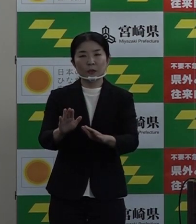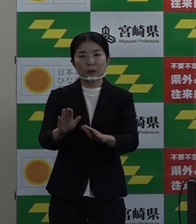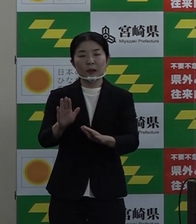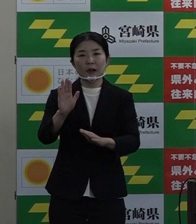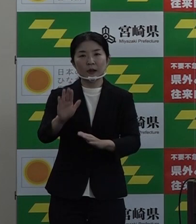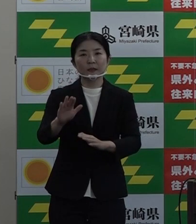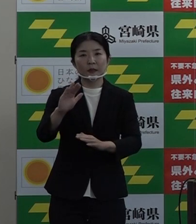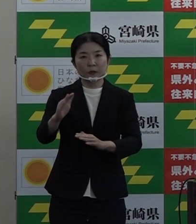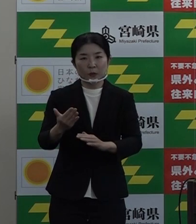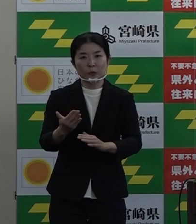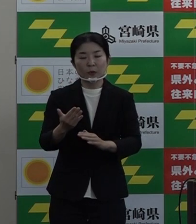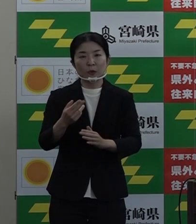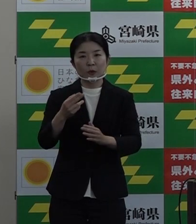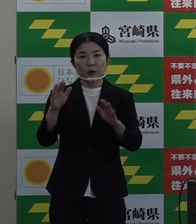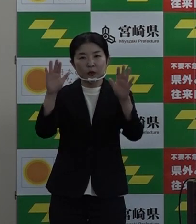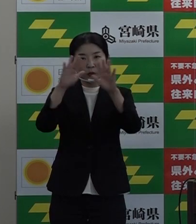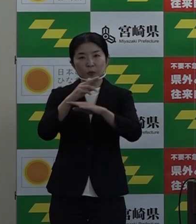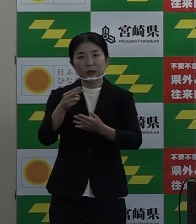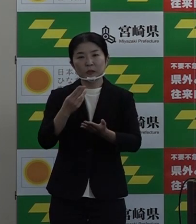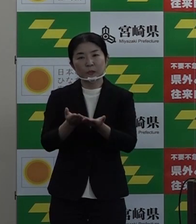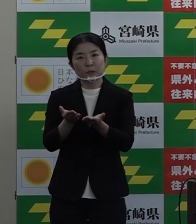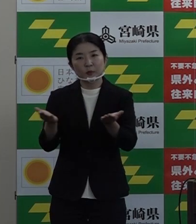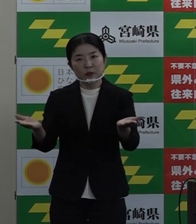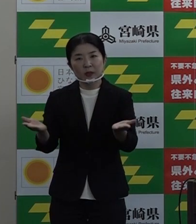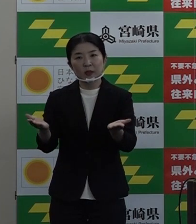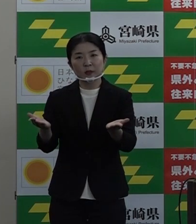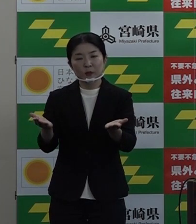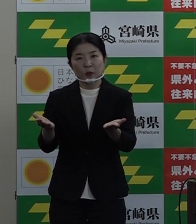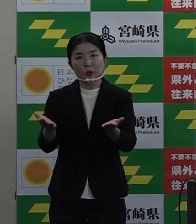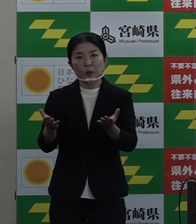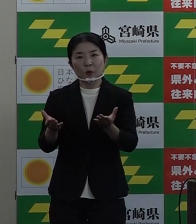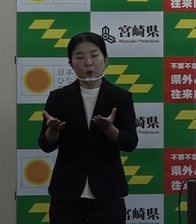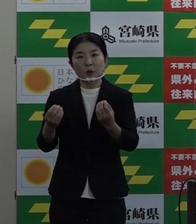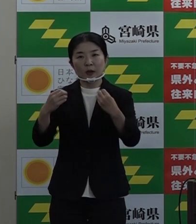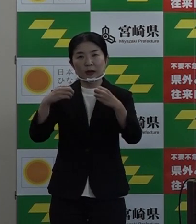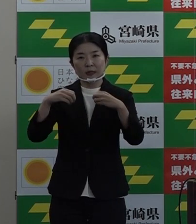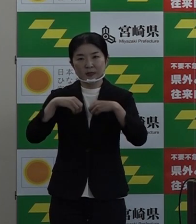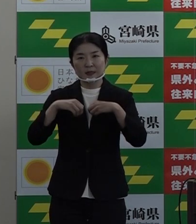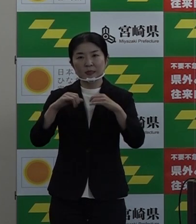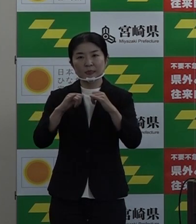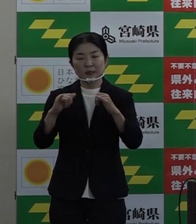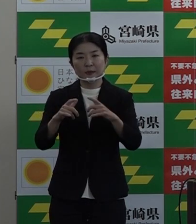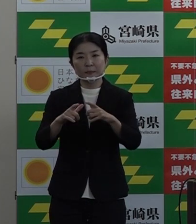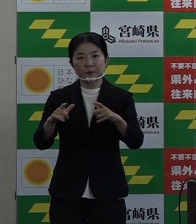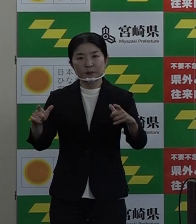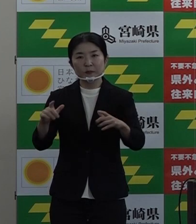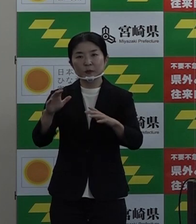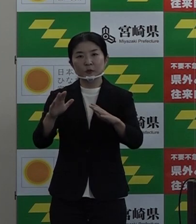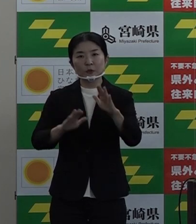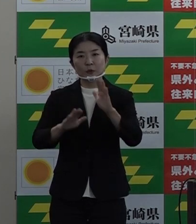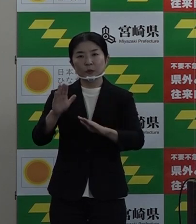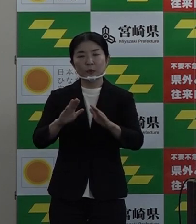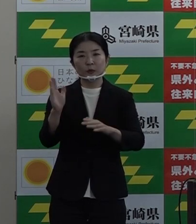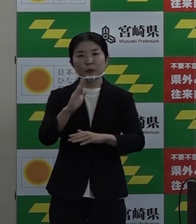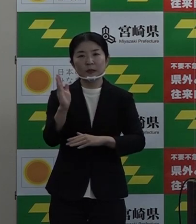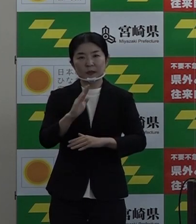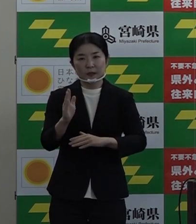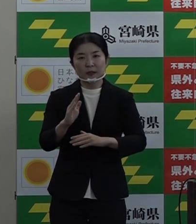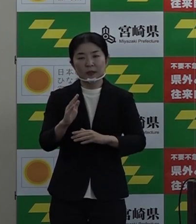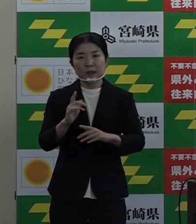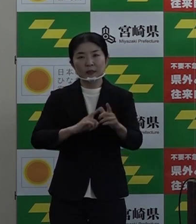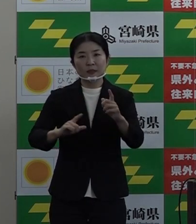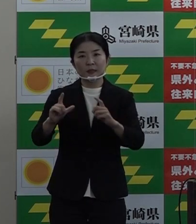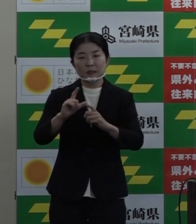繁華街等におけるという感染の大きな広がりが見られる状況ではなく、さらなる感染